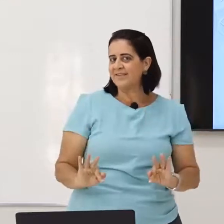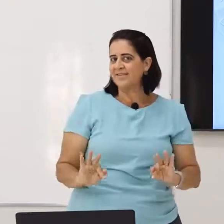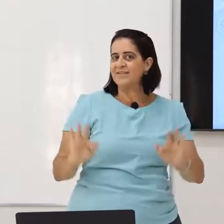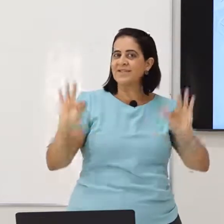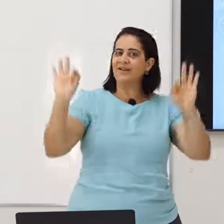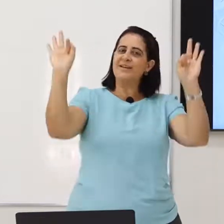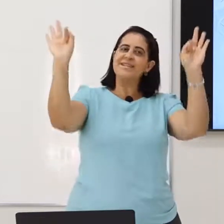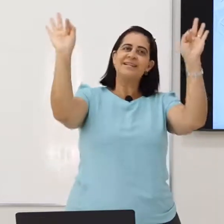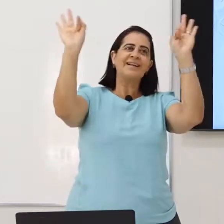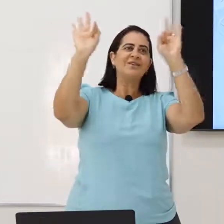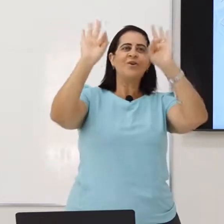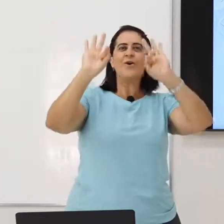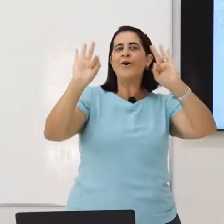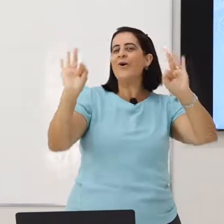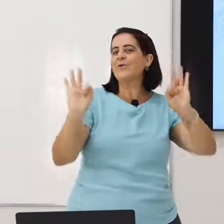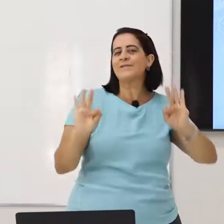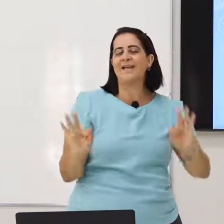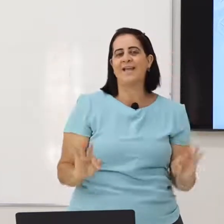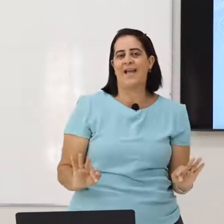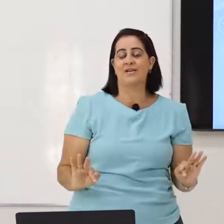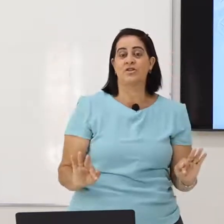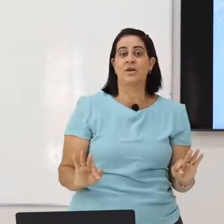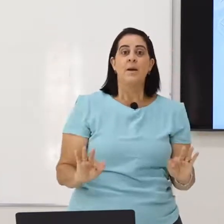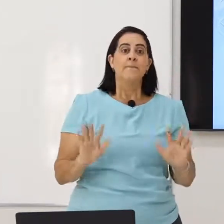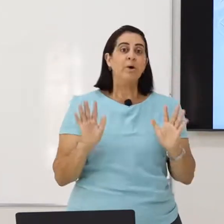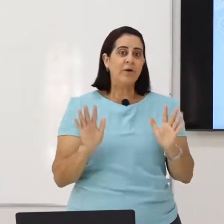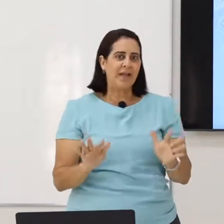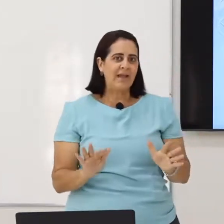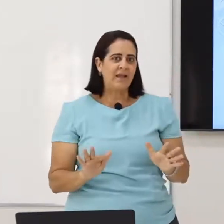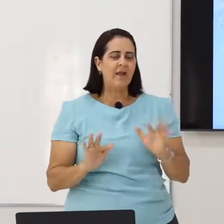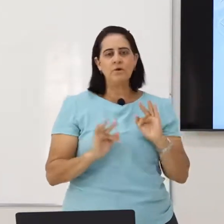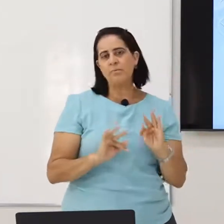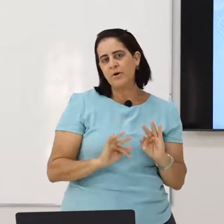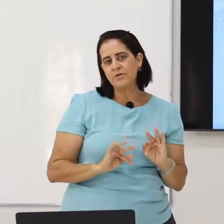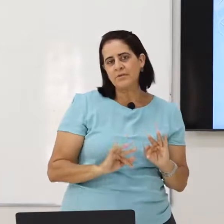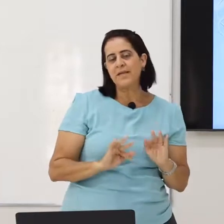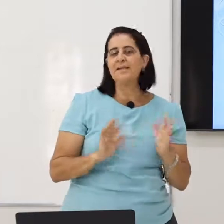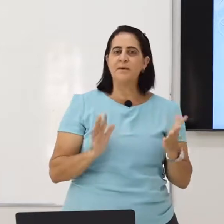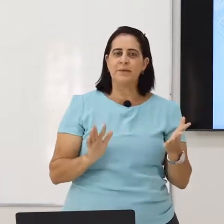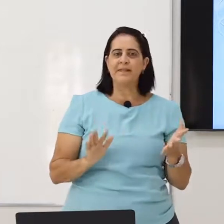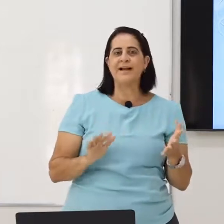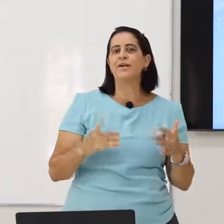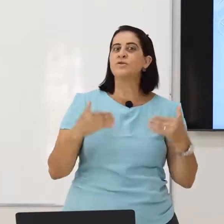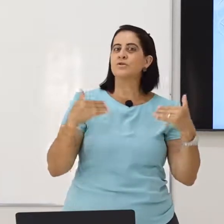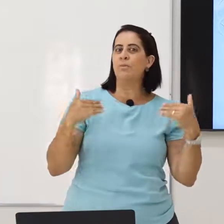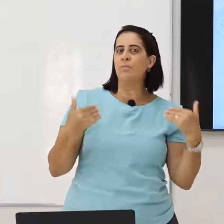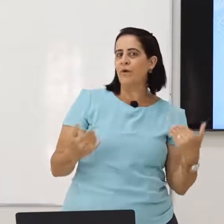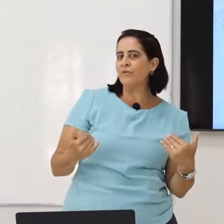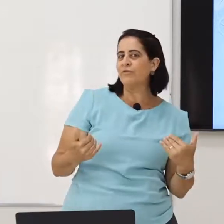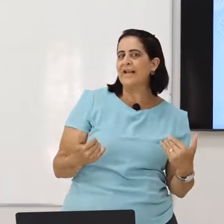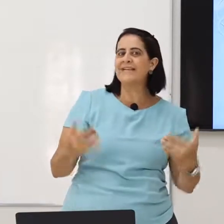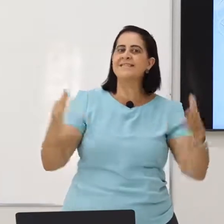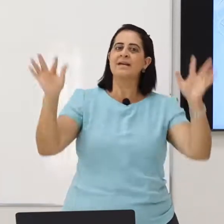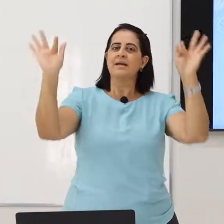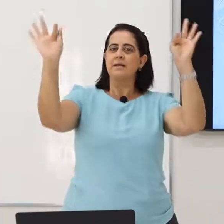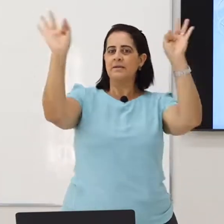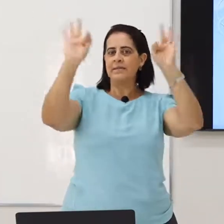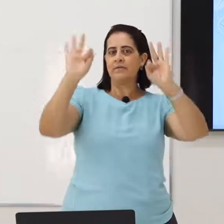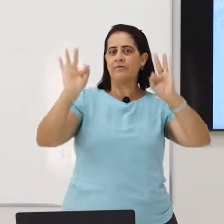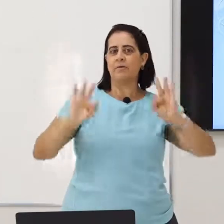Quando você está feliz, você está todo saliente. Porém, eu não posso interpretar que eu estou muito feliz dessa forma.